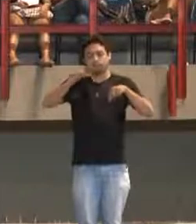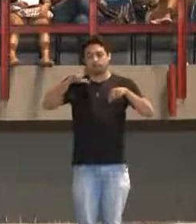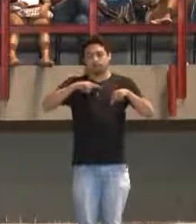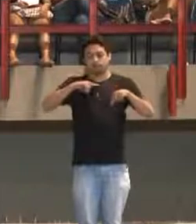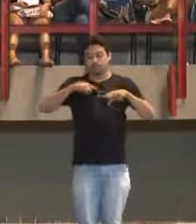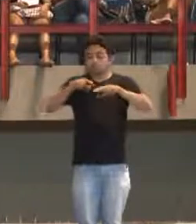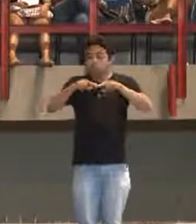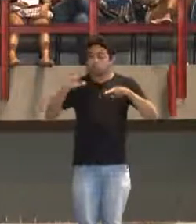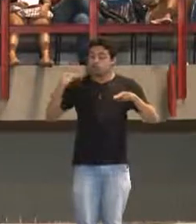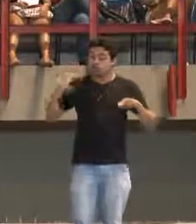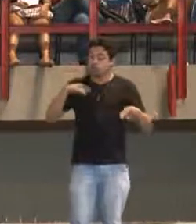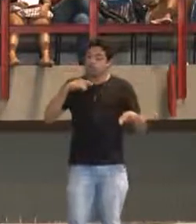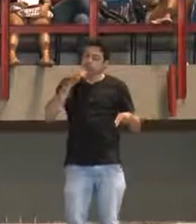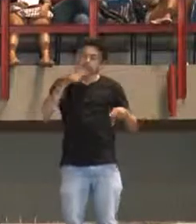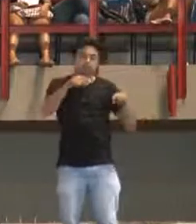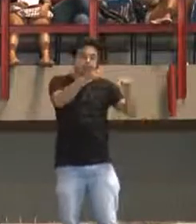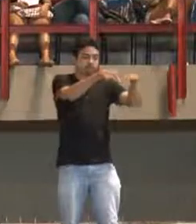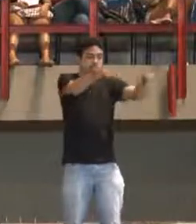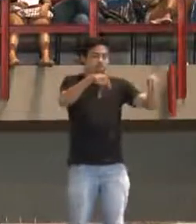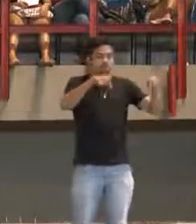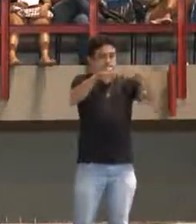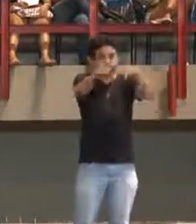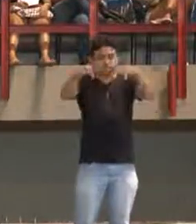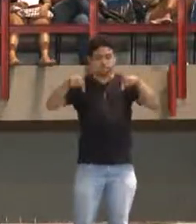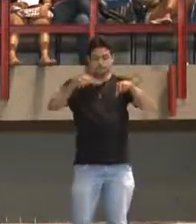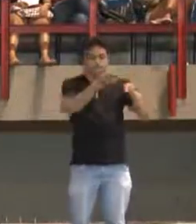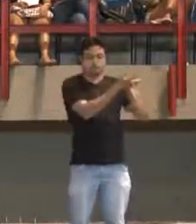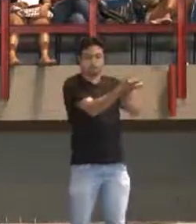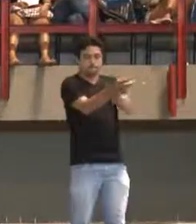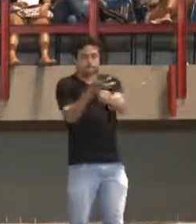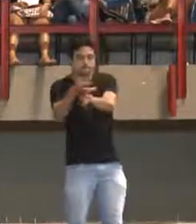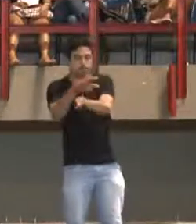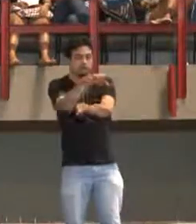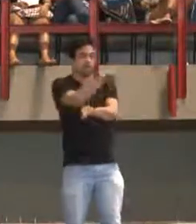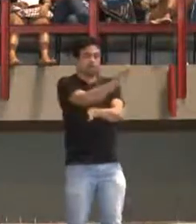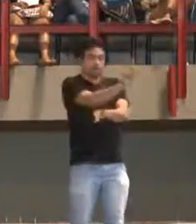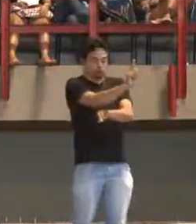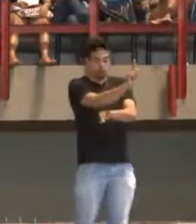a produtividade, ela é quilogramas sobre